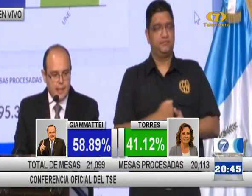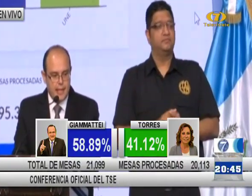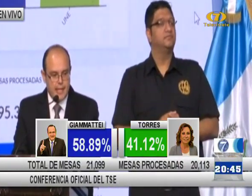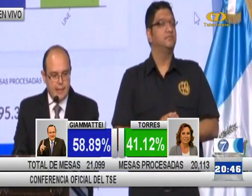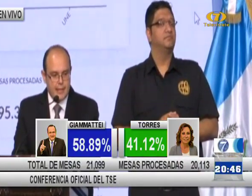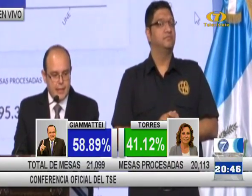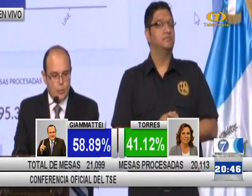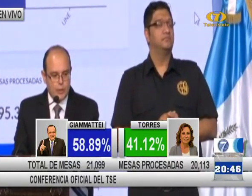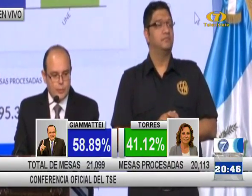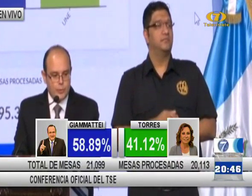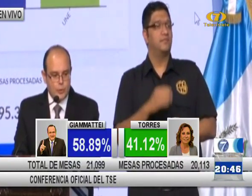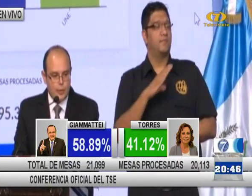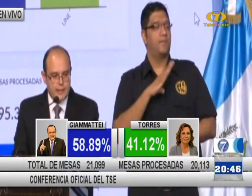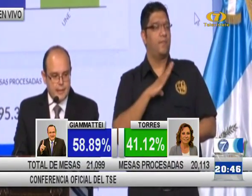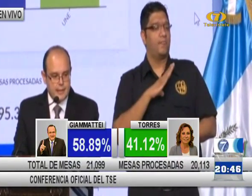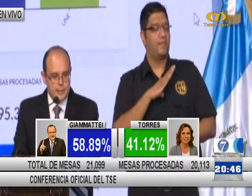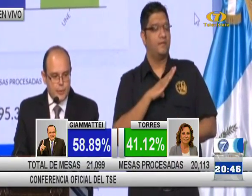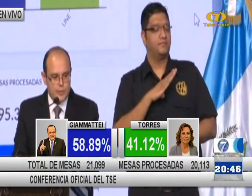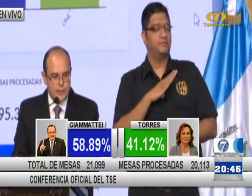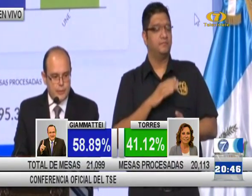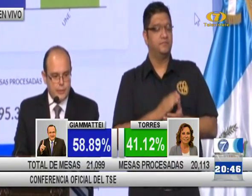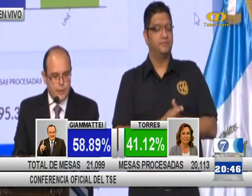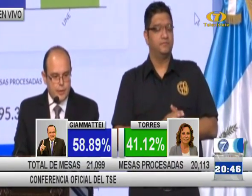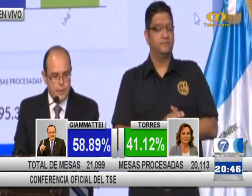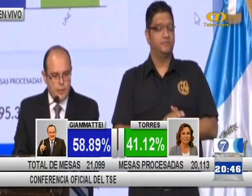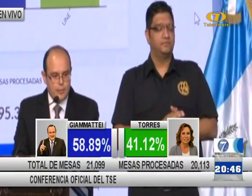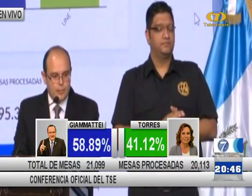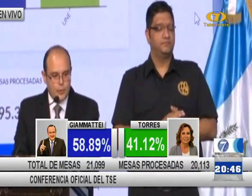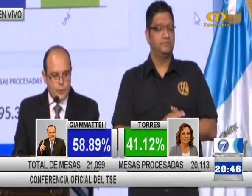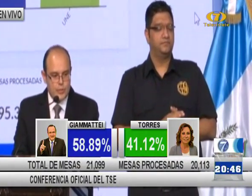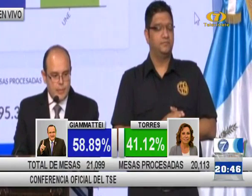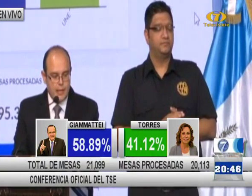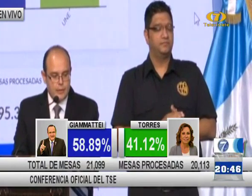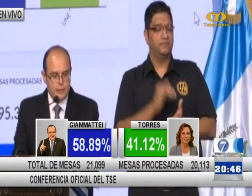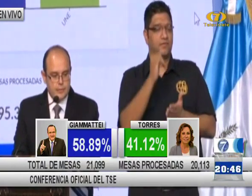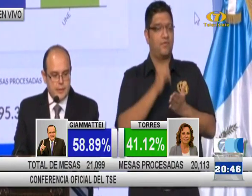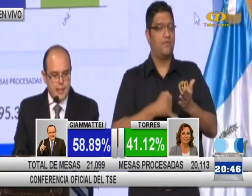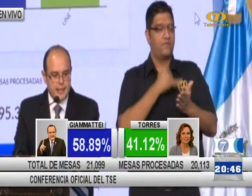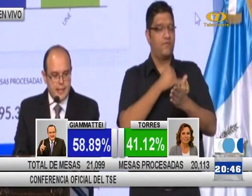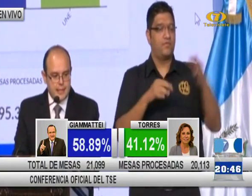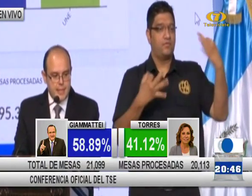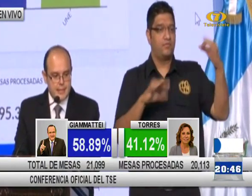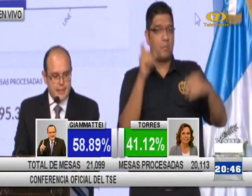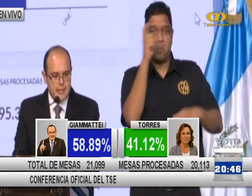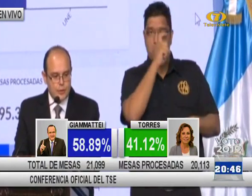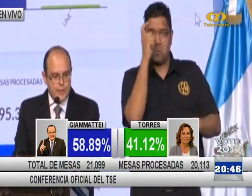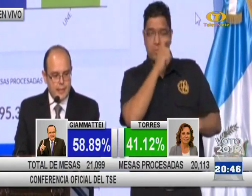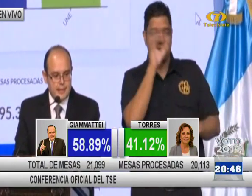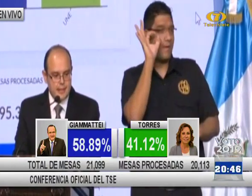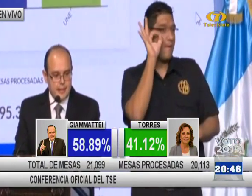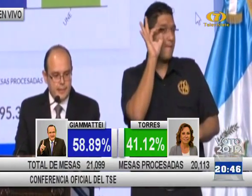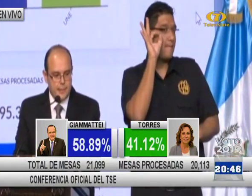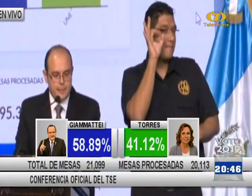147.739, equivalente al 4.43%. Votos en blanco,